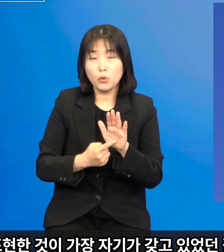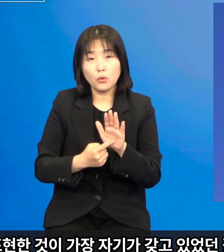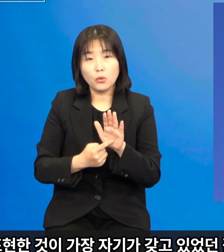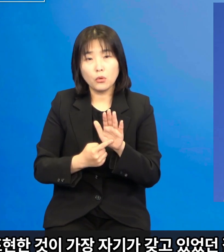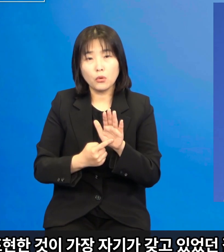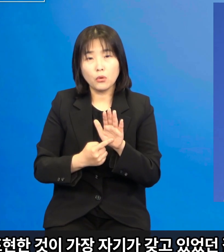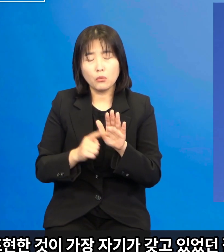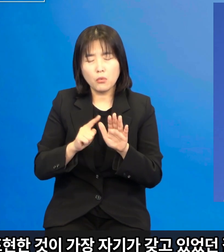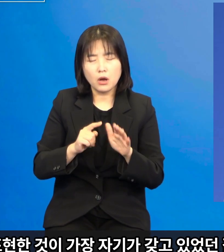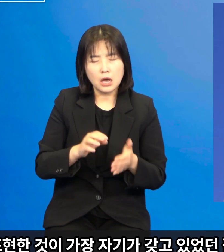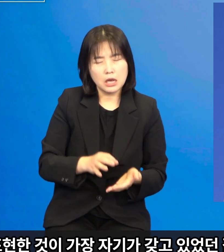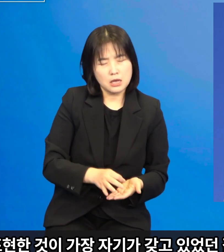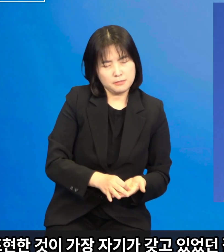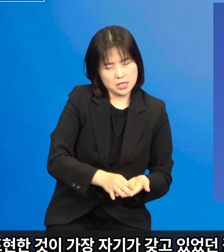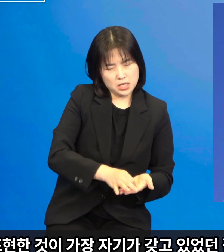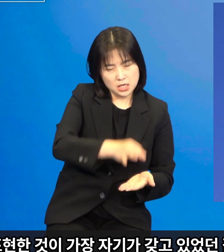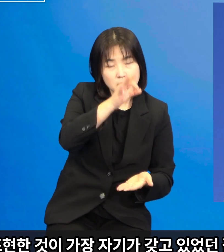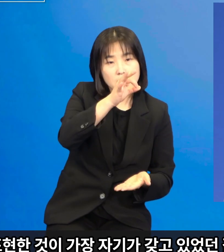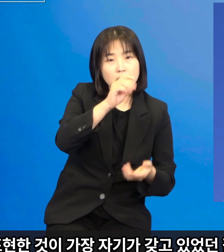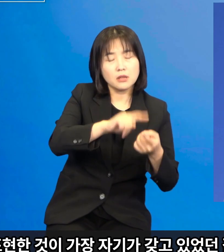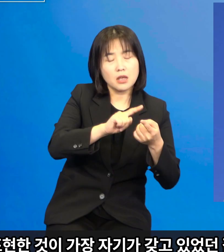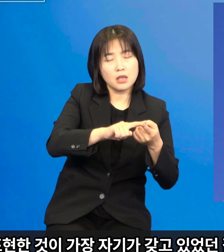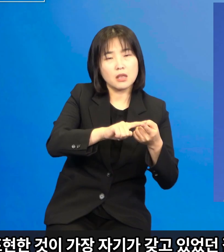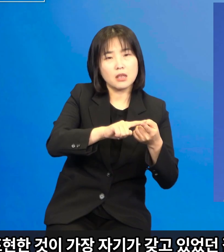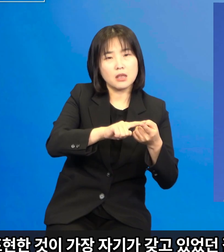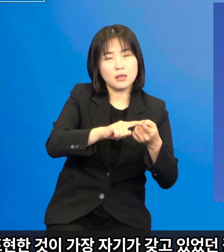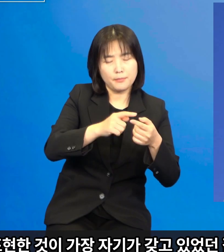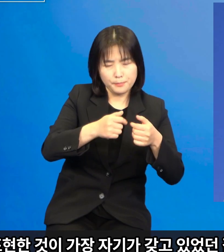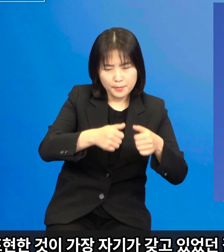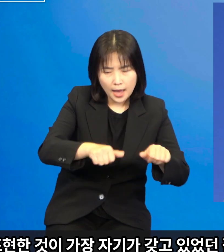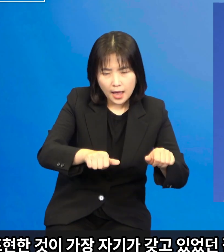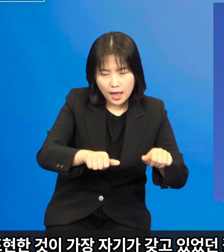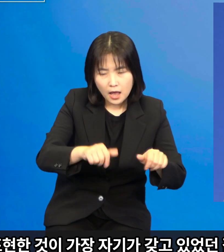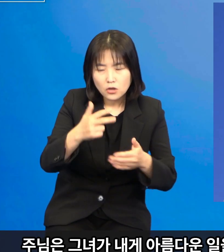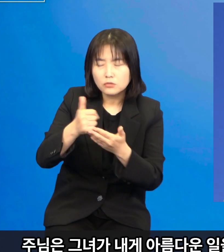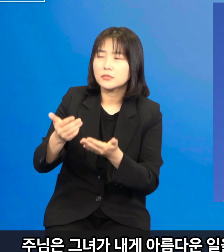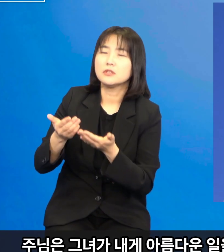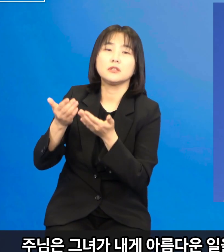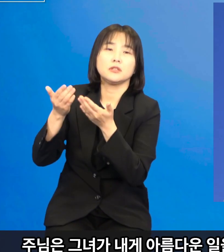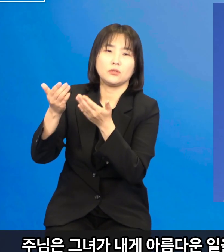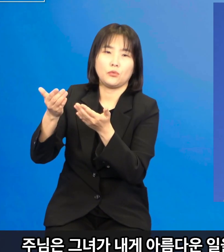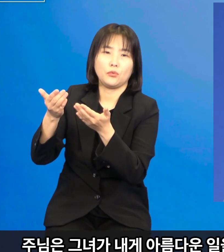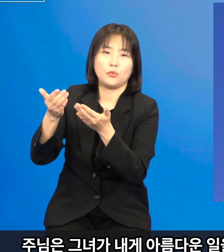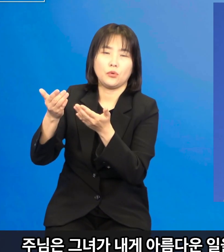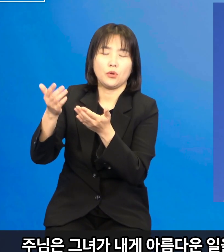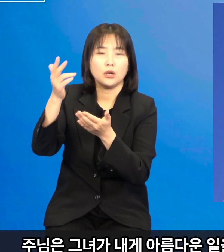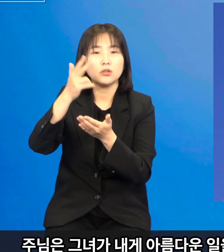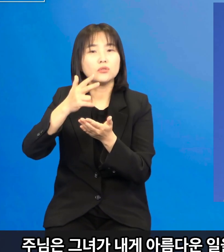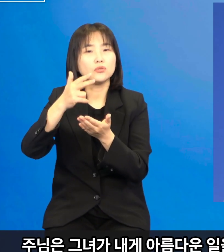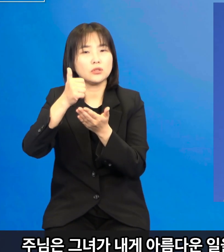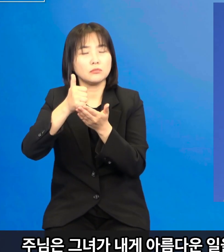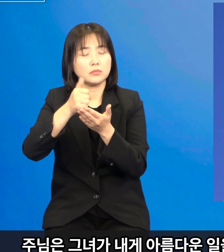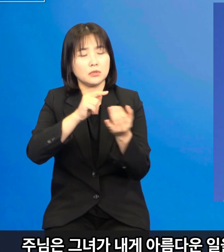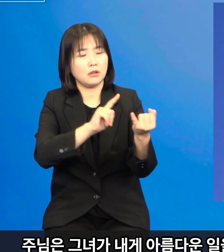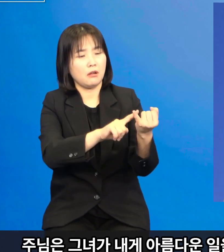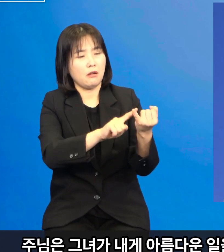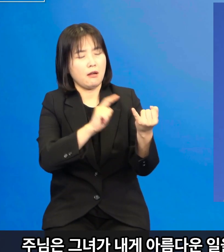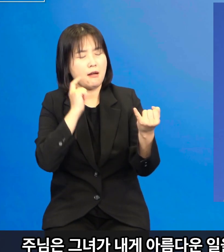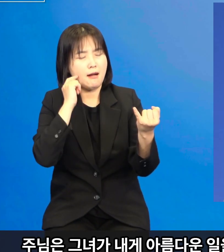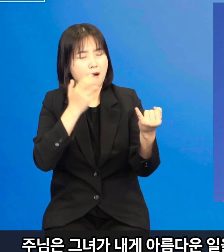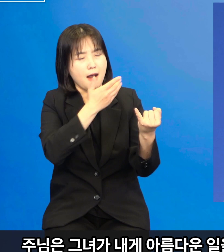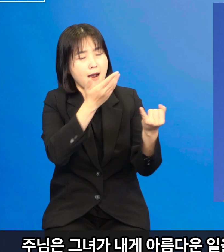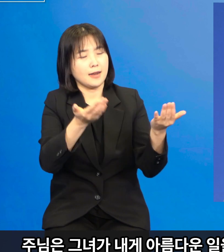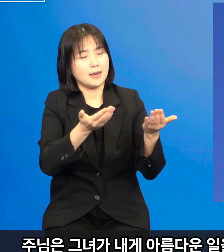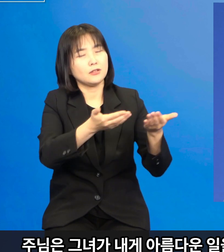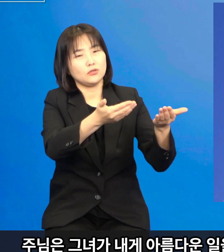자기가 갖고 있었던 값진 것을 깨트려서 주님께 드린 것이고, 주님은 그녀가 내게 아름다운